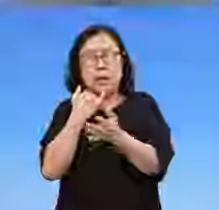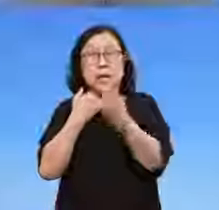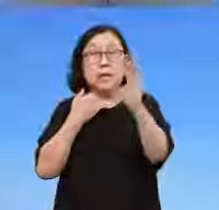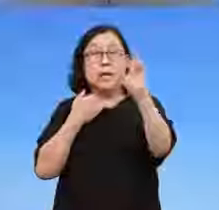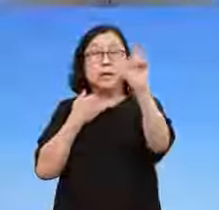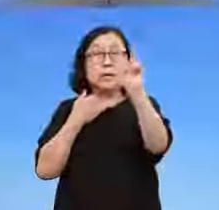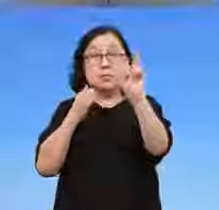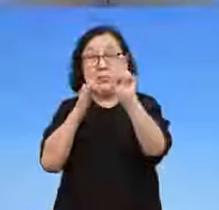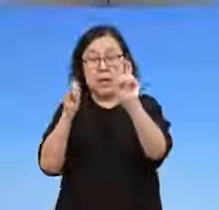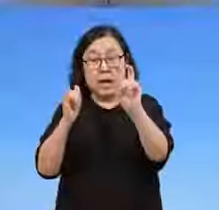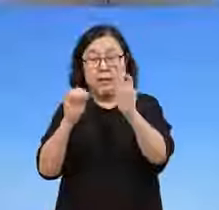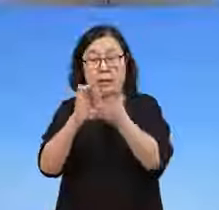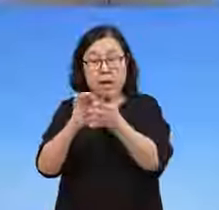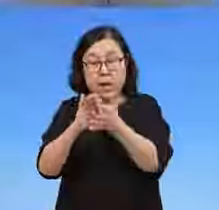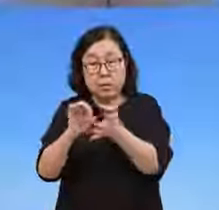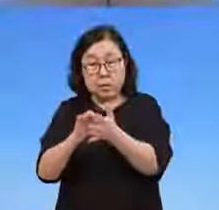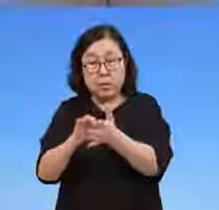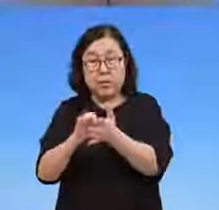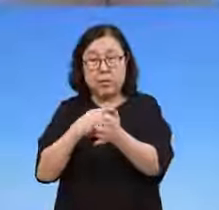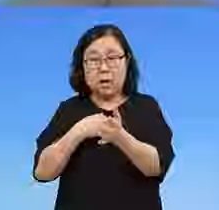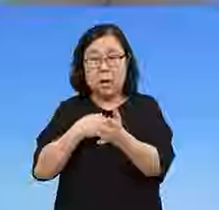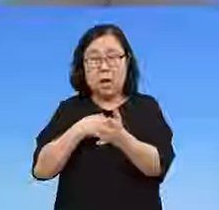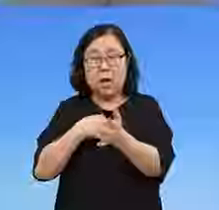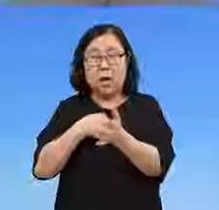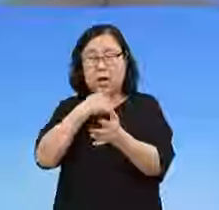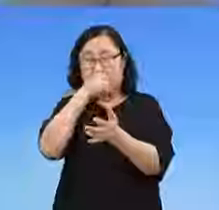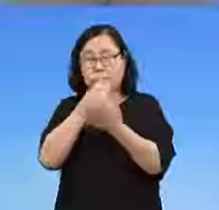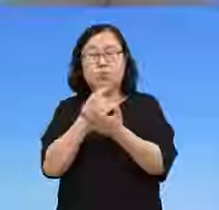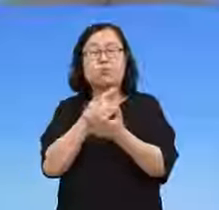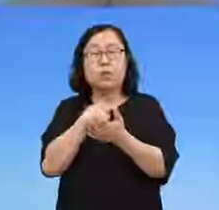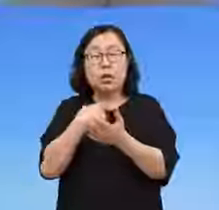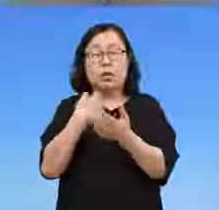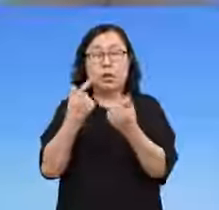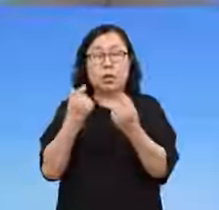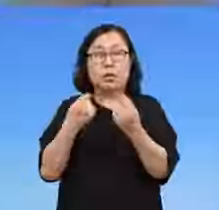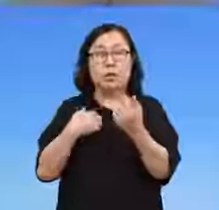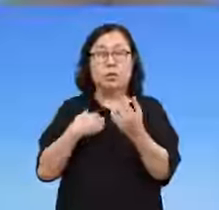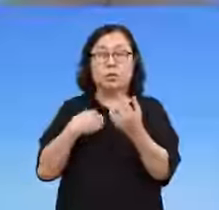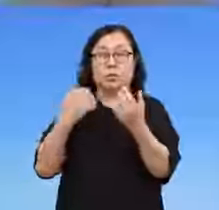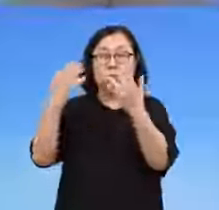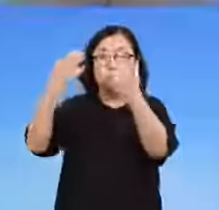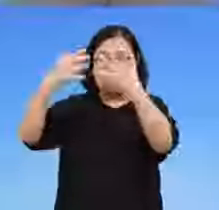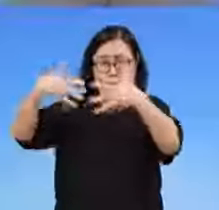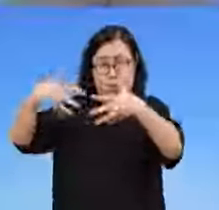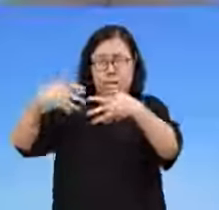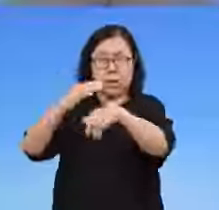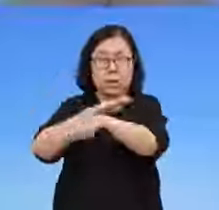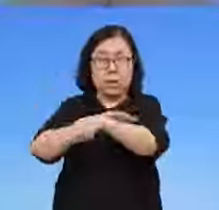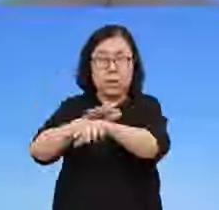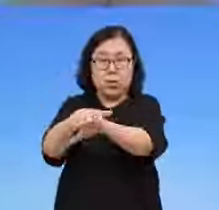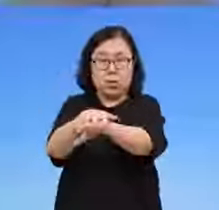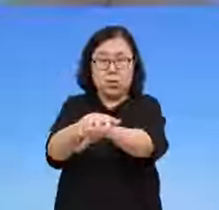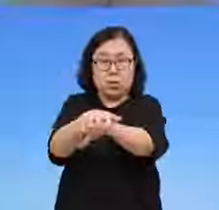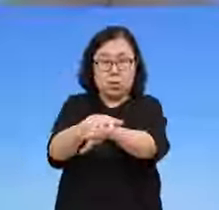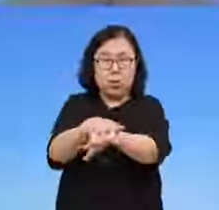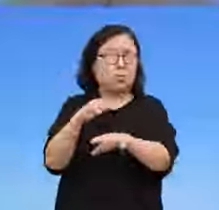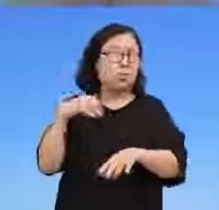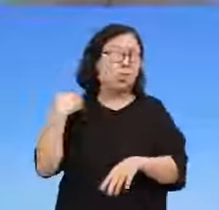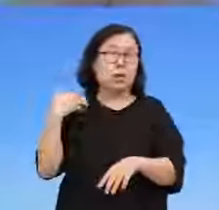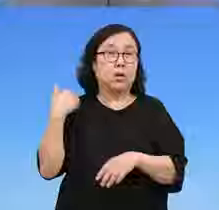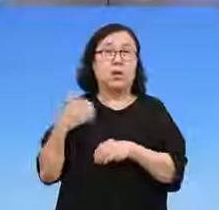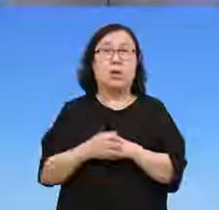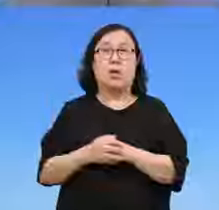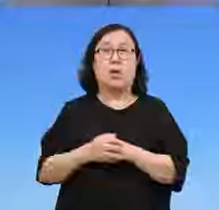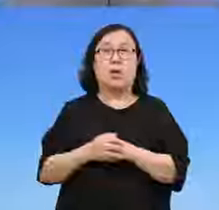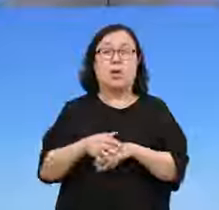쓰면은 제가 헌금하신 성도님께 죄를 짓는 거 아닙니까? 그리고 조직을 제가 뭐 아무리 생각해도 모르겠는 거예요. 총괄 디렉터는